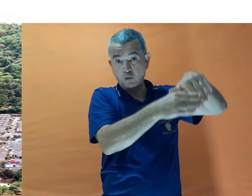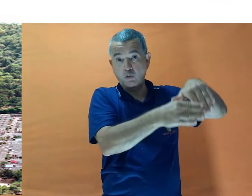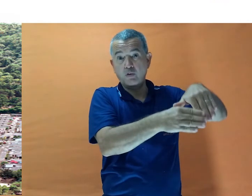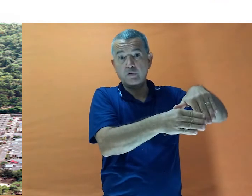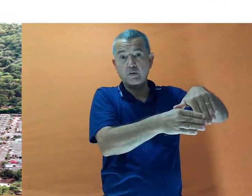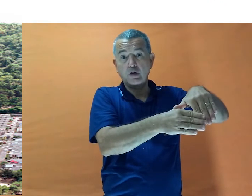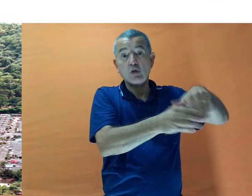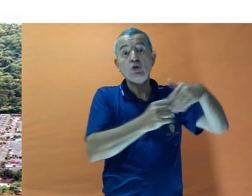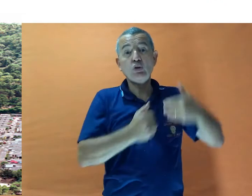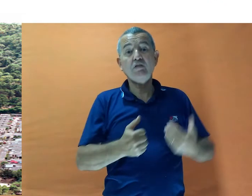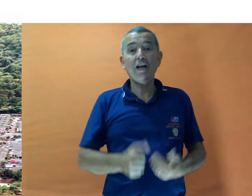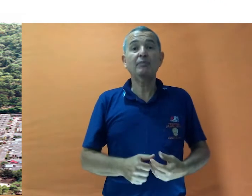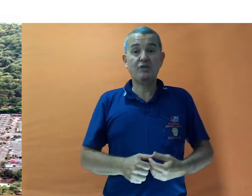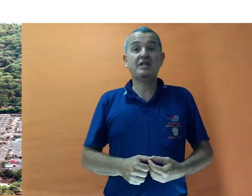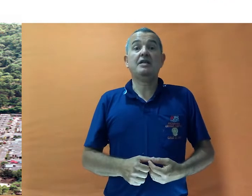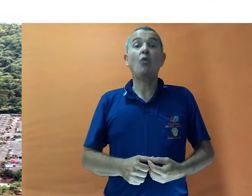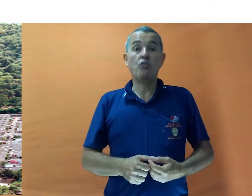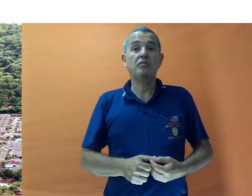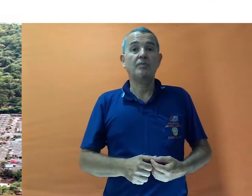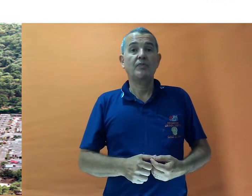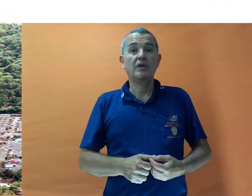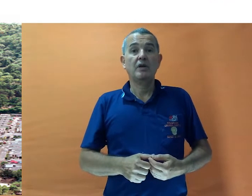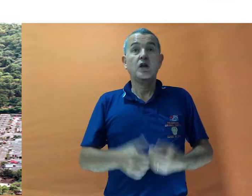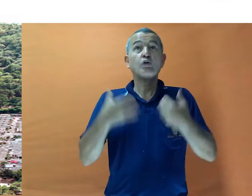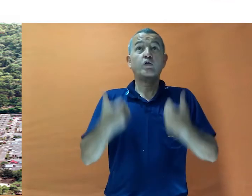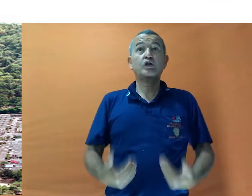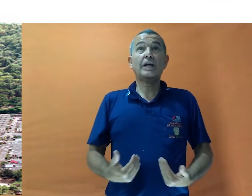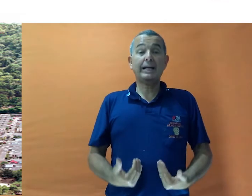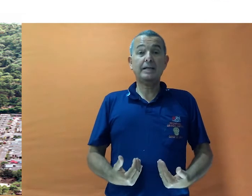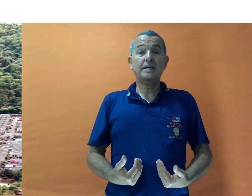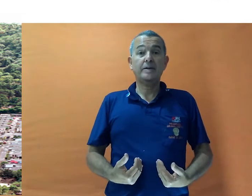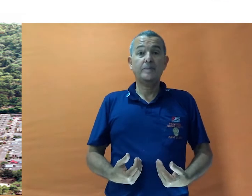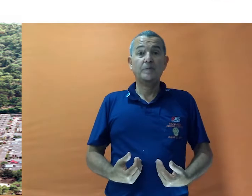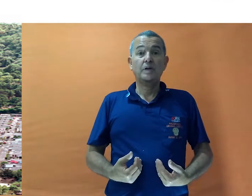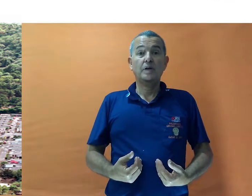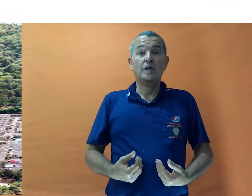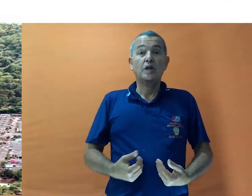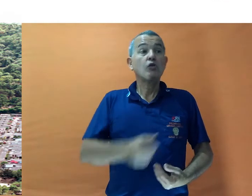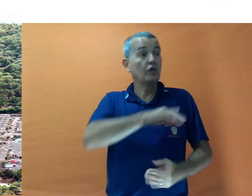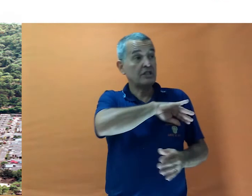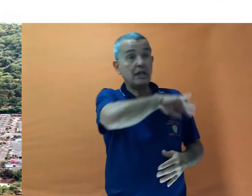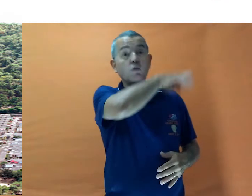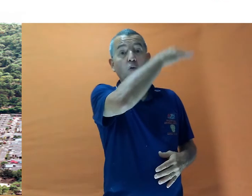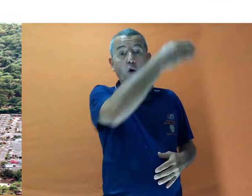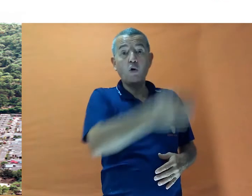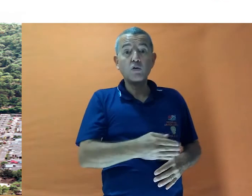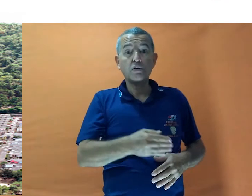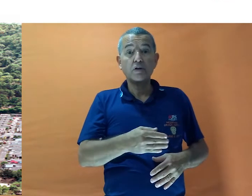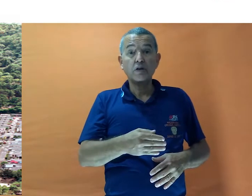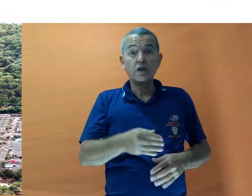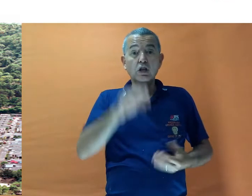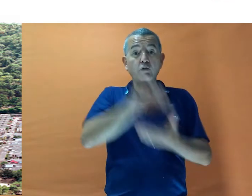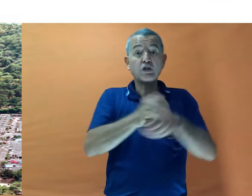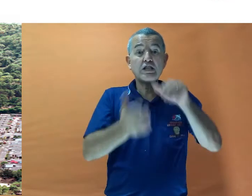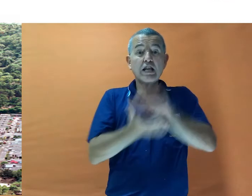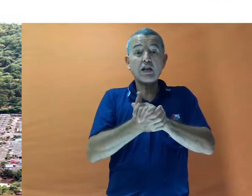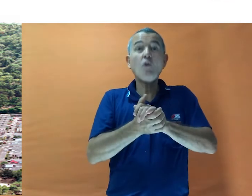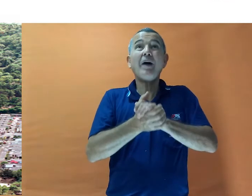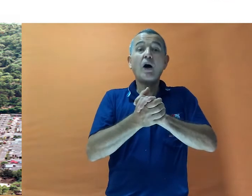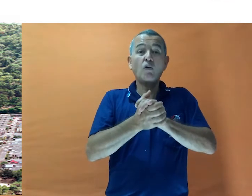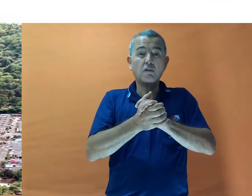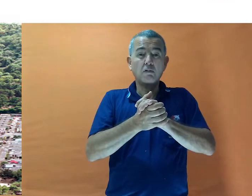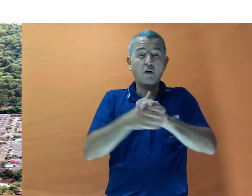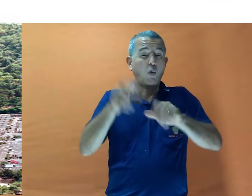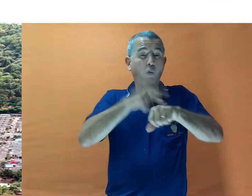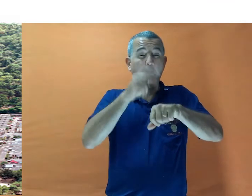O morro desmoronou. Se eu estiver na posição 1, eu vou estar aqui. E vou dizer o